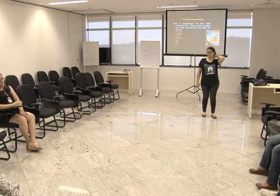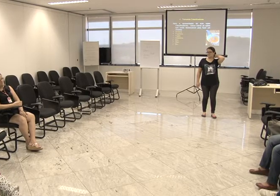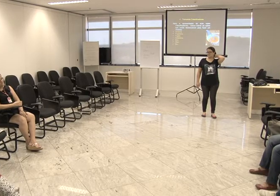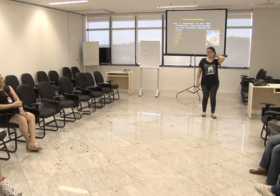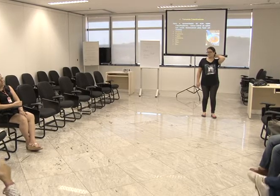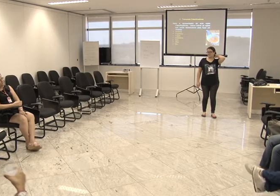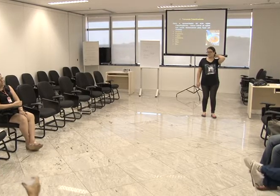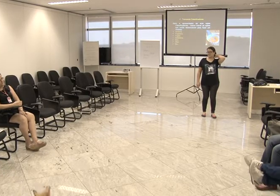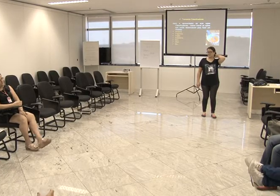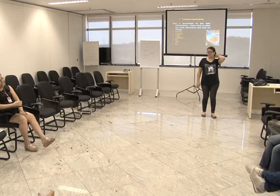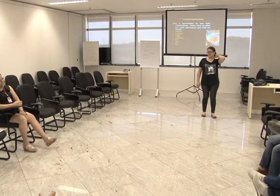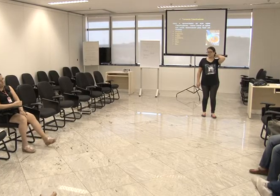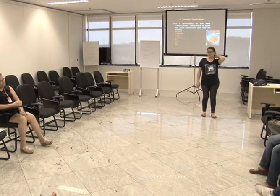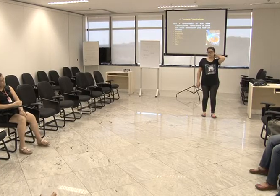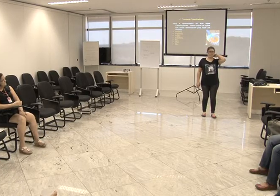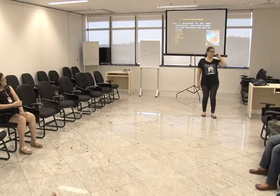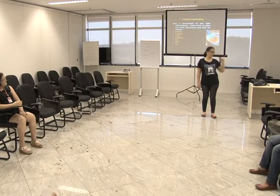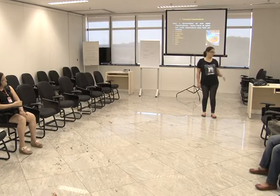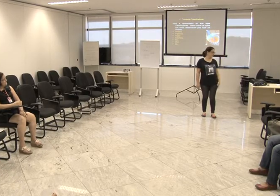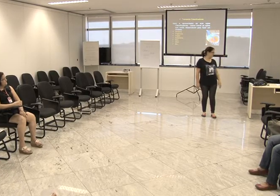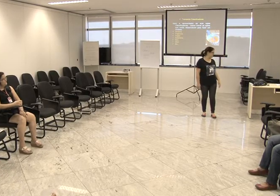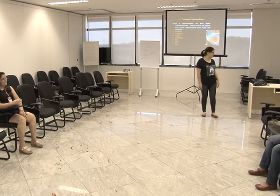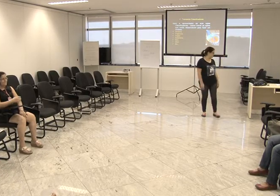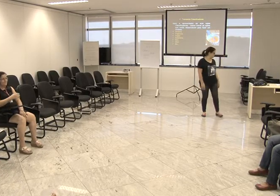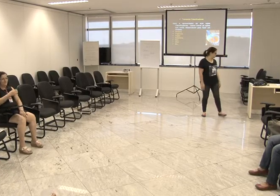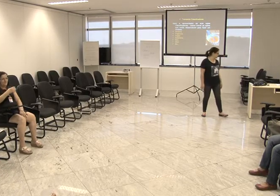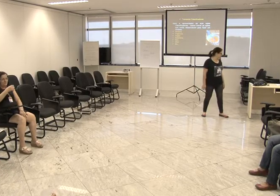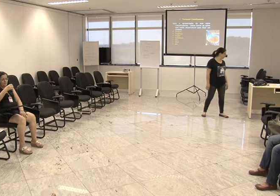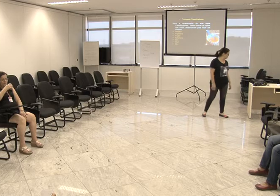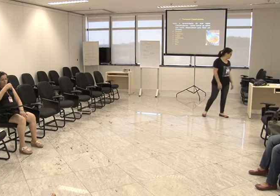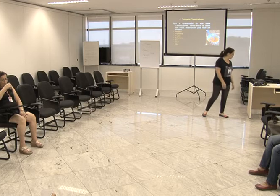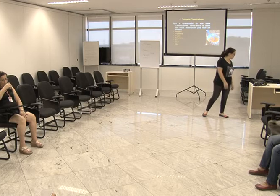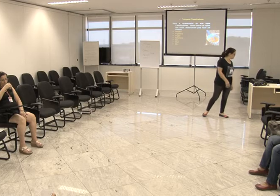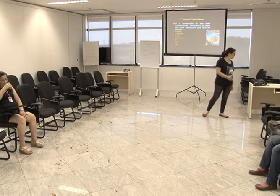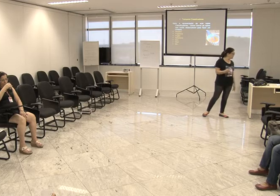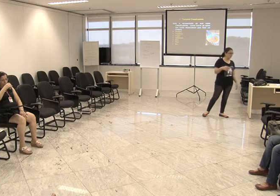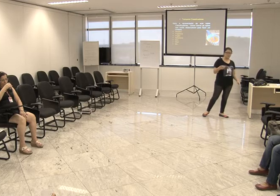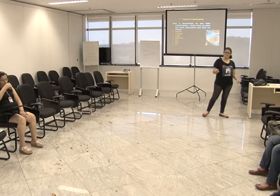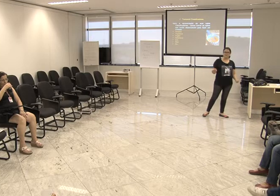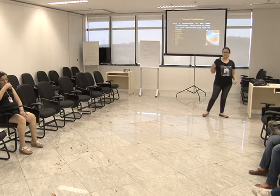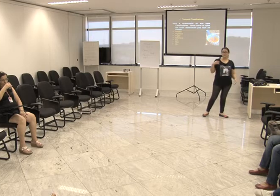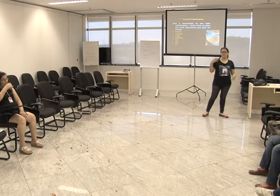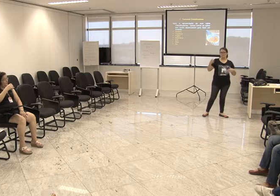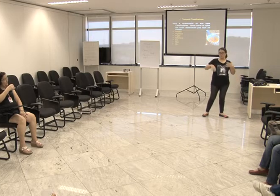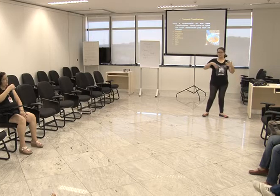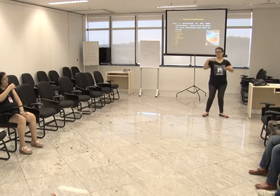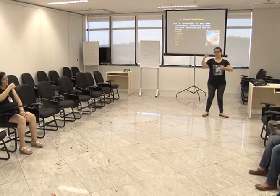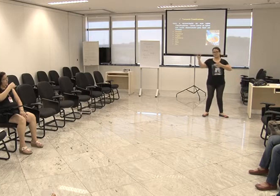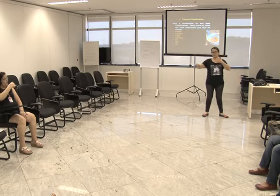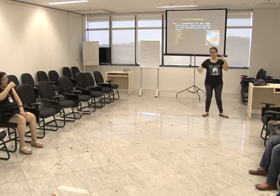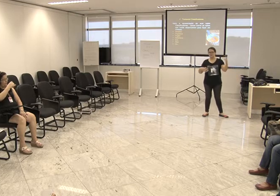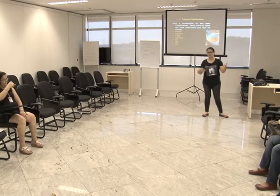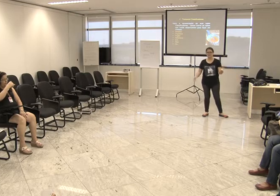oh, Jesus. Banco Central, tem uma tia minha que era aposentada, mas ela entrou naquela época, não fazia concurso, aí depois, não sei o que e